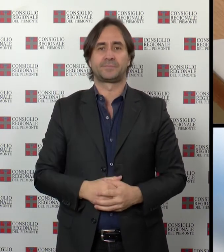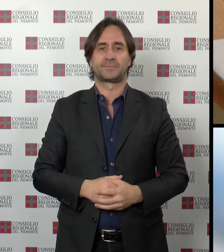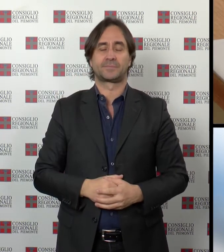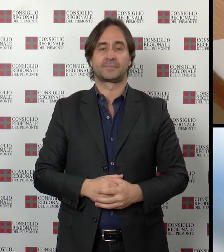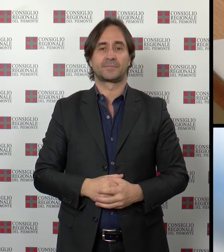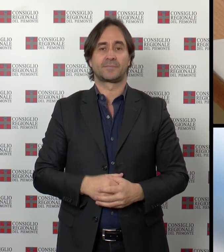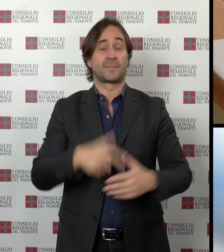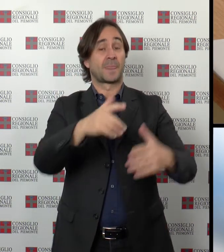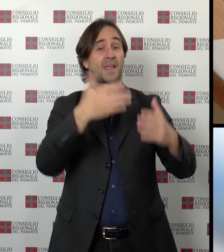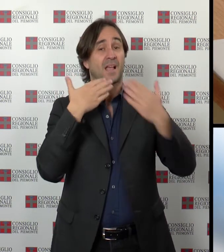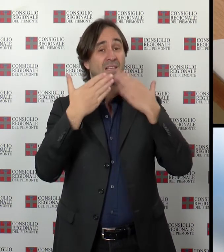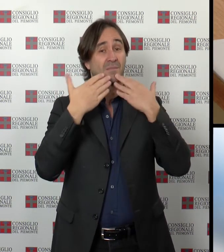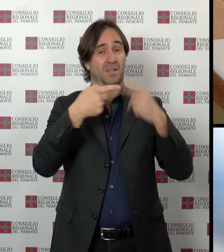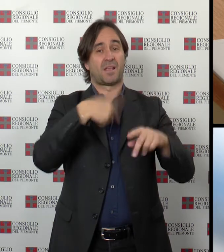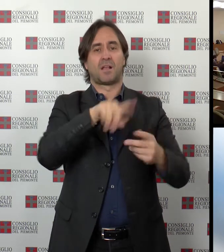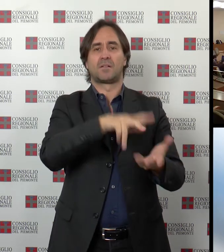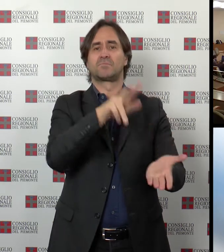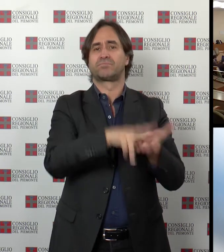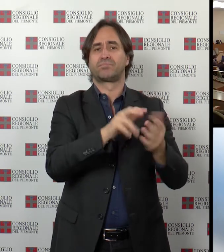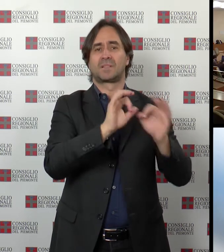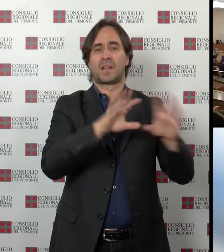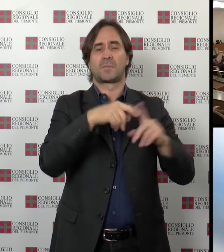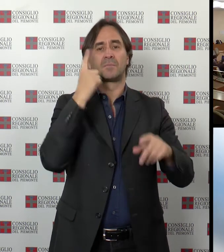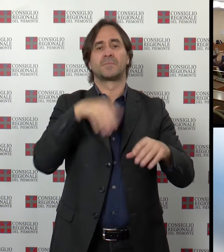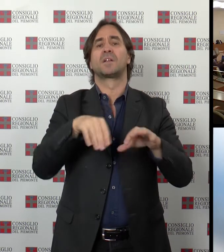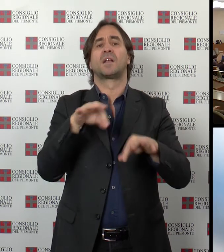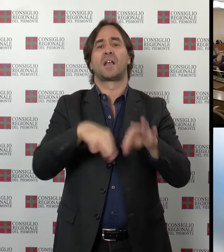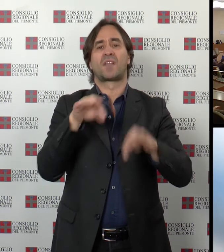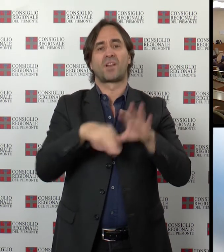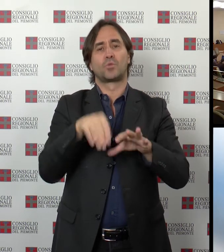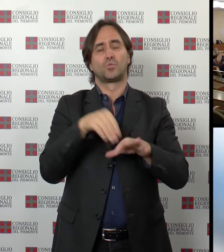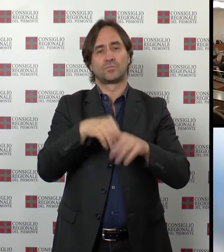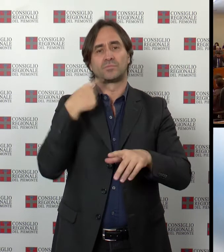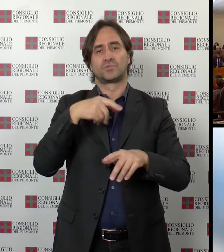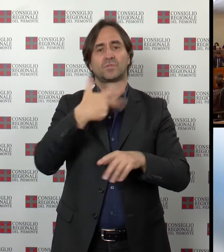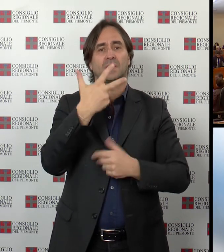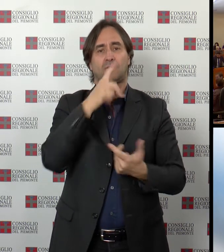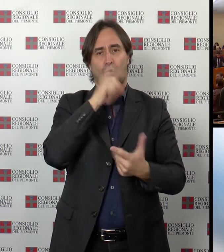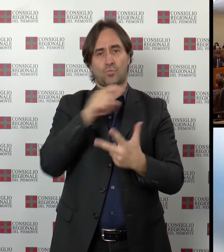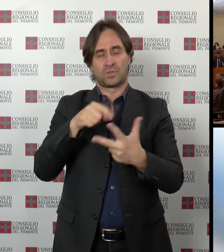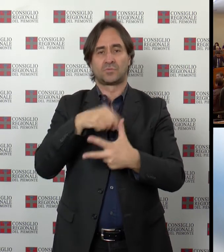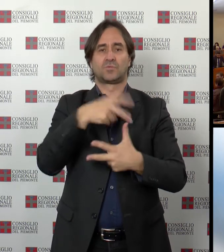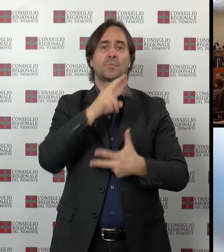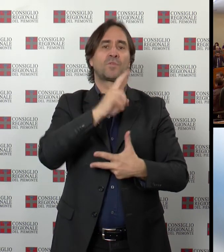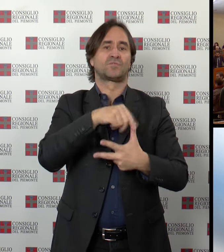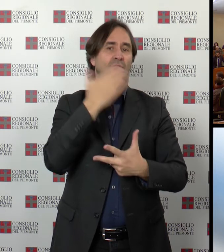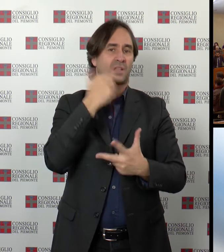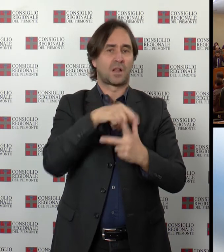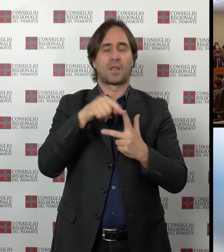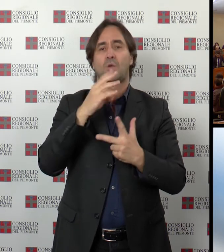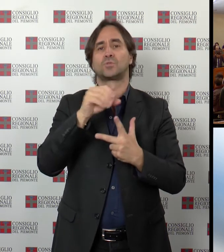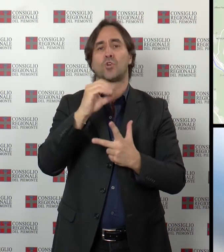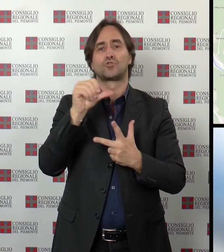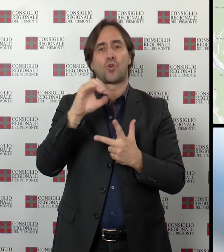L'Assemblea ha approvato le delibere che danno il via libera ai referendum per l'istituzione di 3 nuovi comuni, 2 in provincia di Biella, 1 nel Verbano